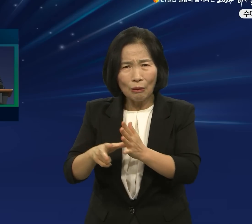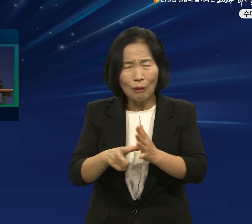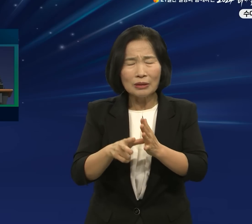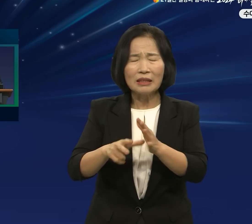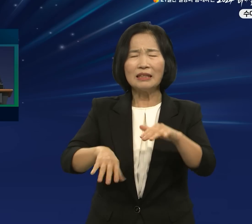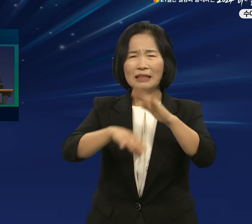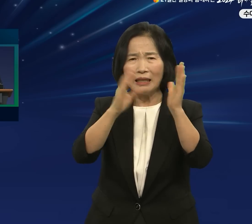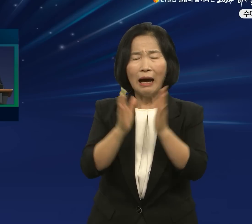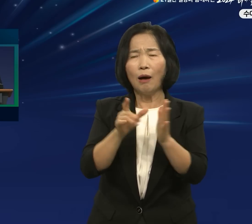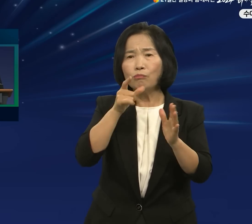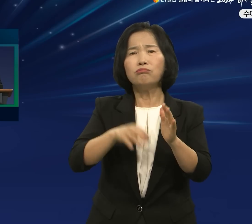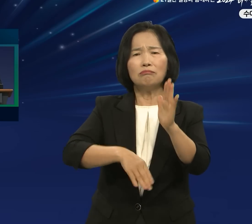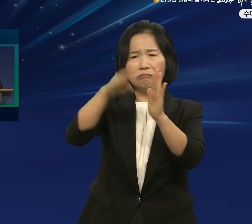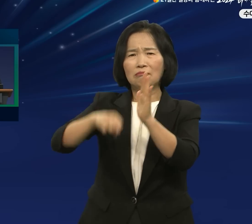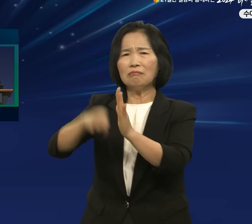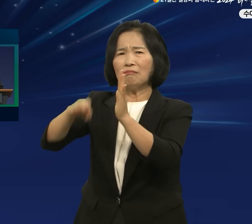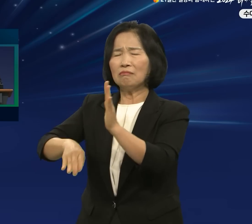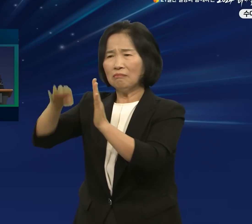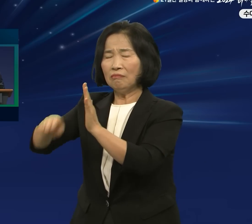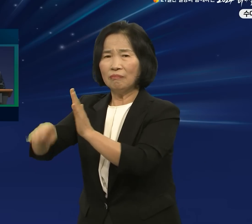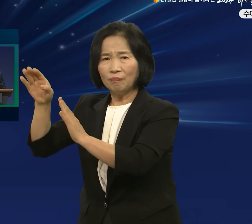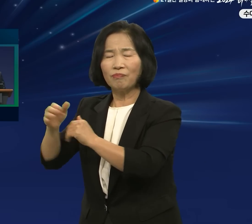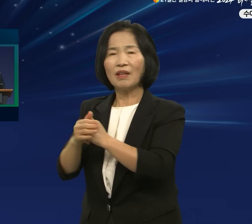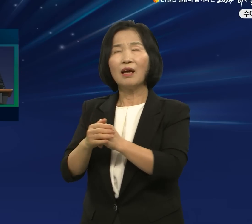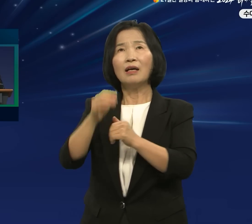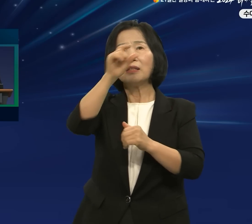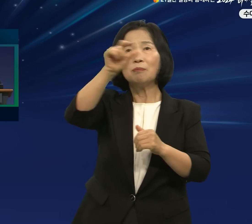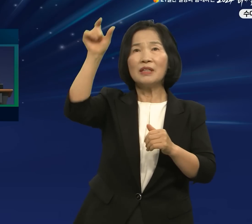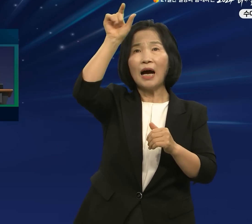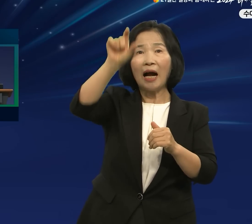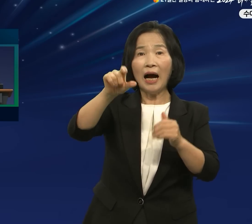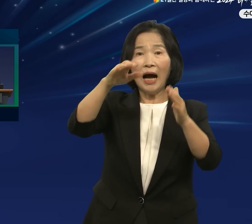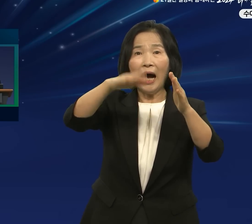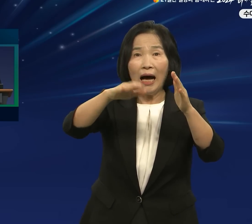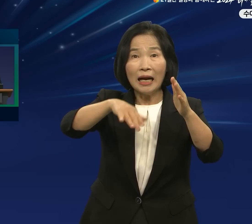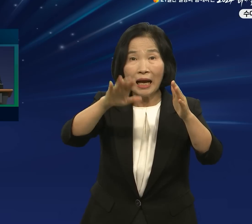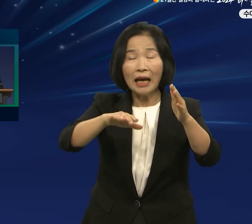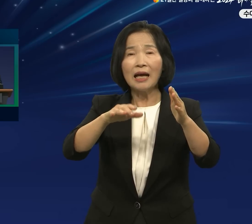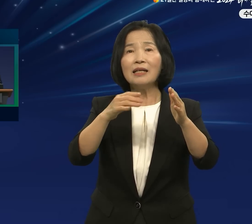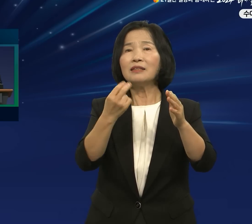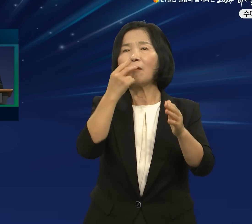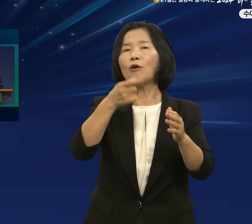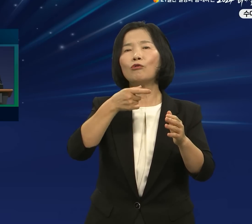성전 문지방이 아니고 십자가 종탑 아래서 성령의 생수가 쏟아서